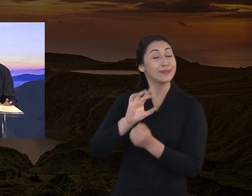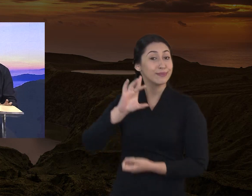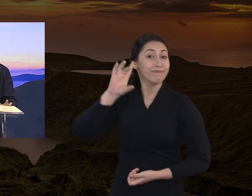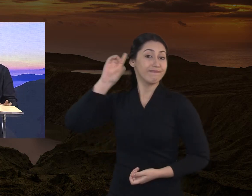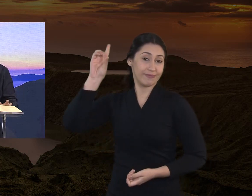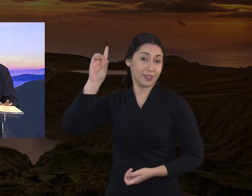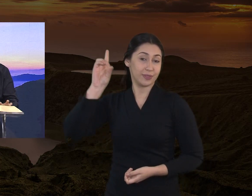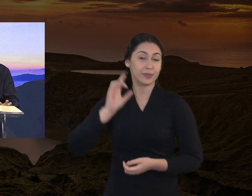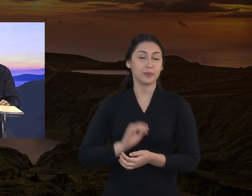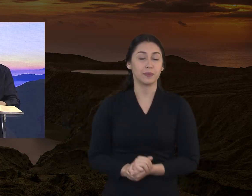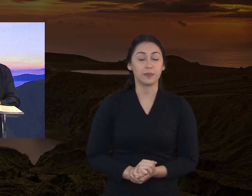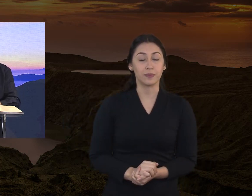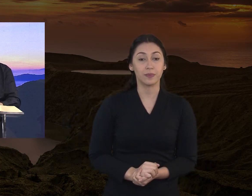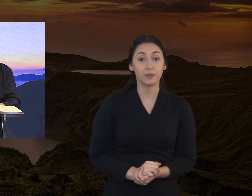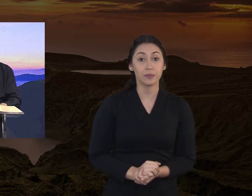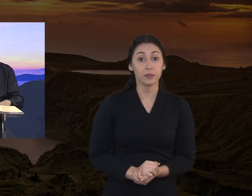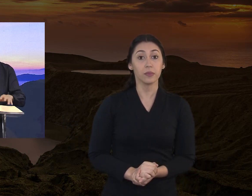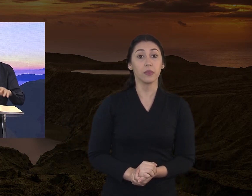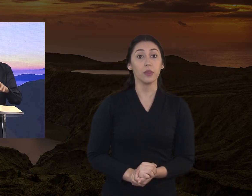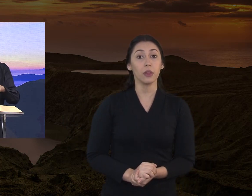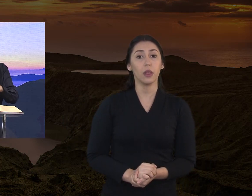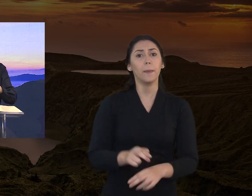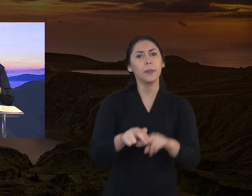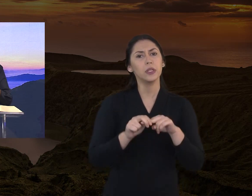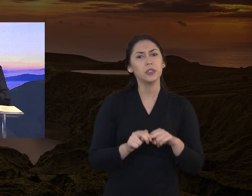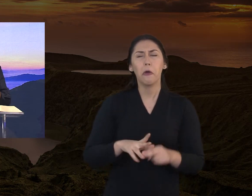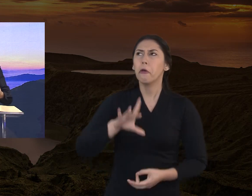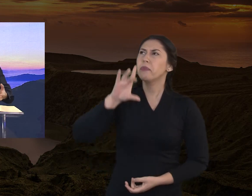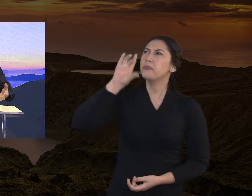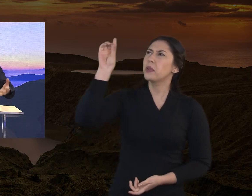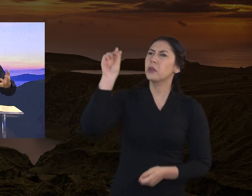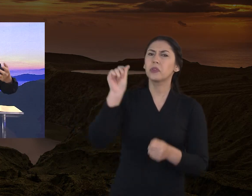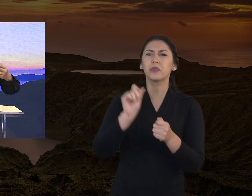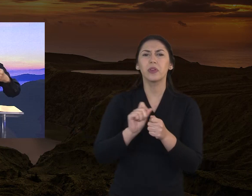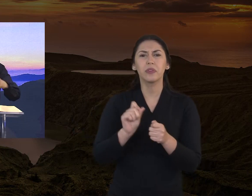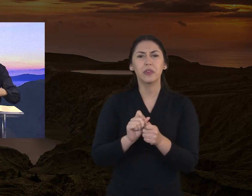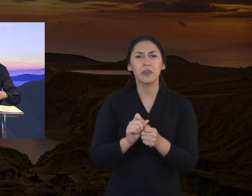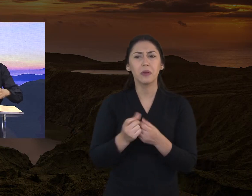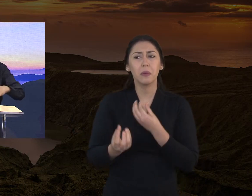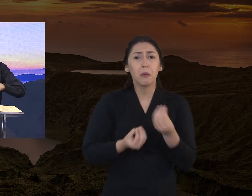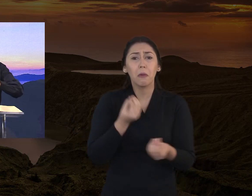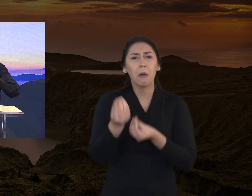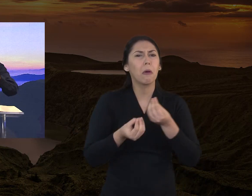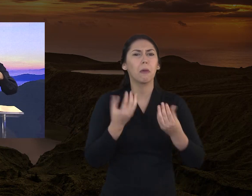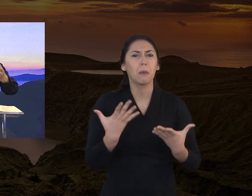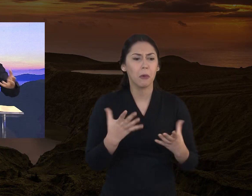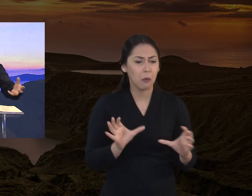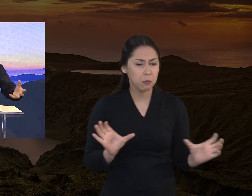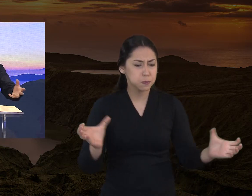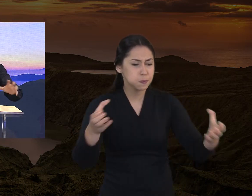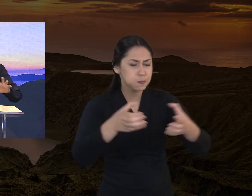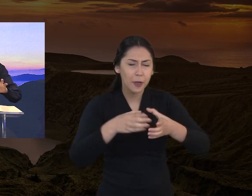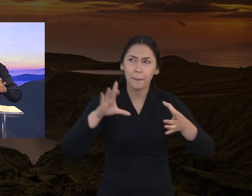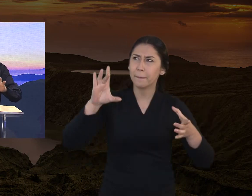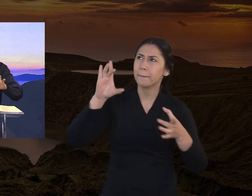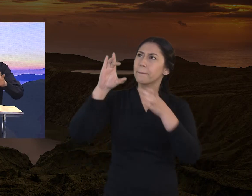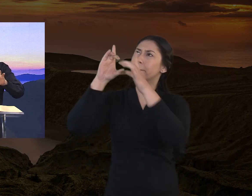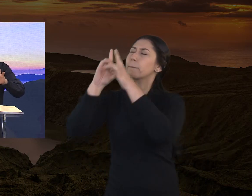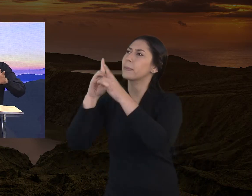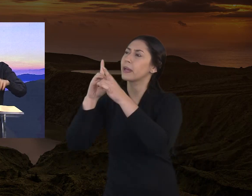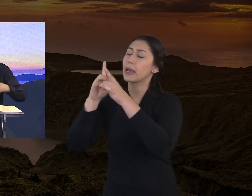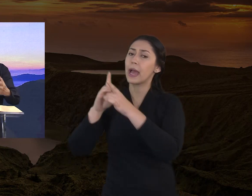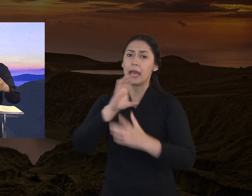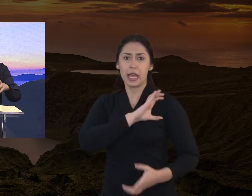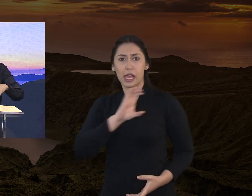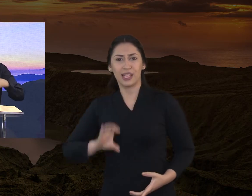Deus novamente. Portanto, como Deus vai fazer isso, essa reconexão de todas as coisas, de Cristo